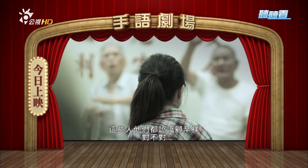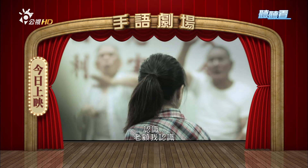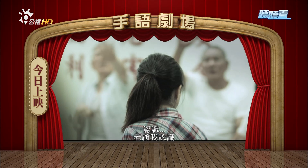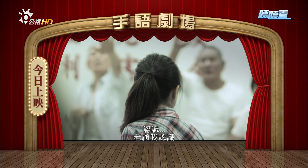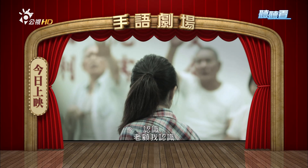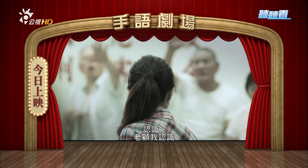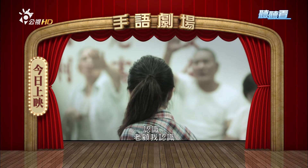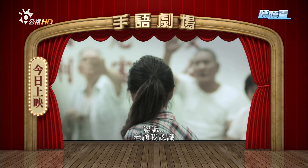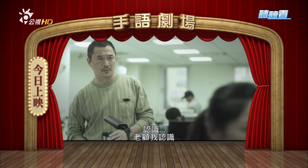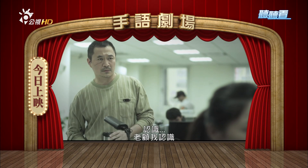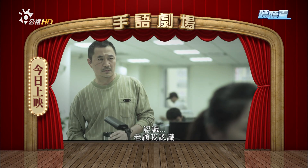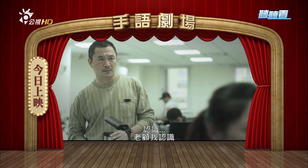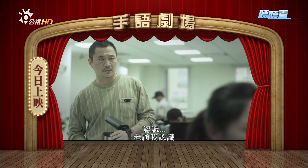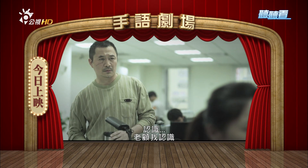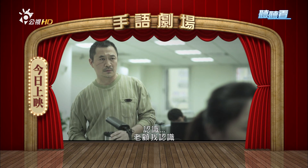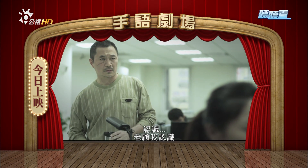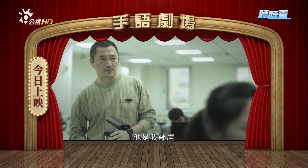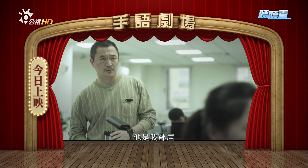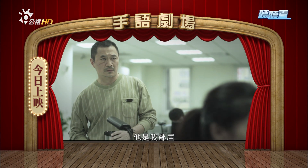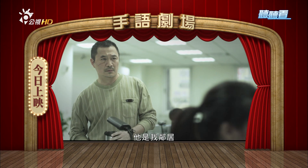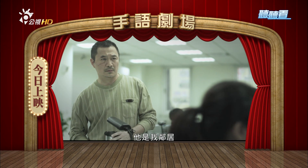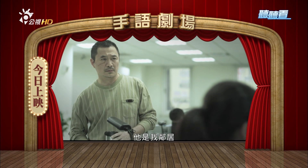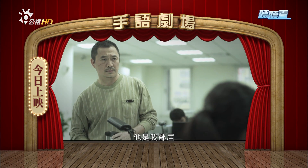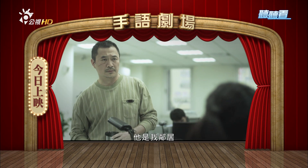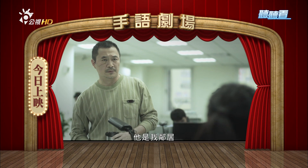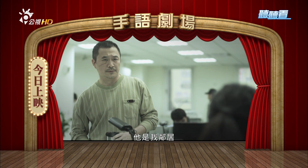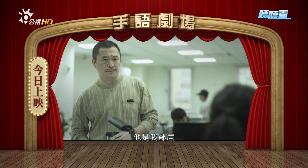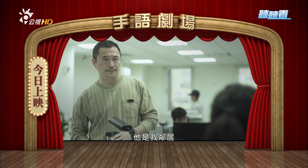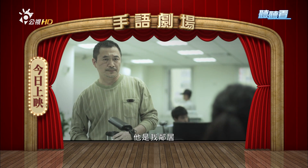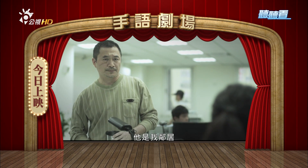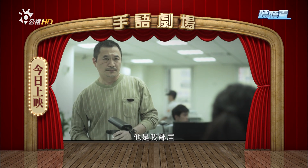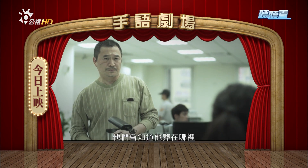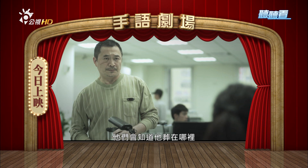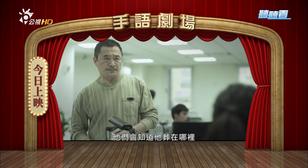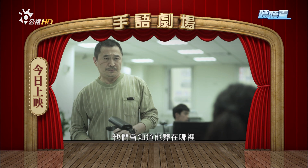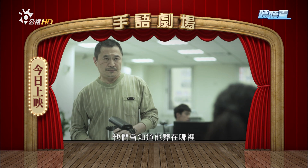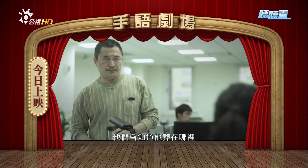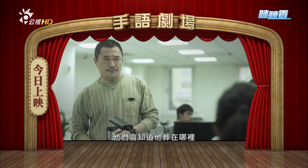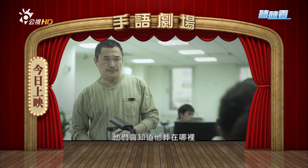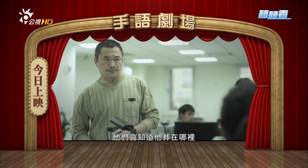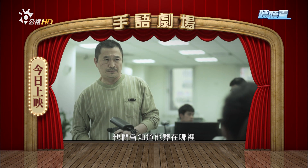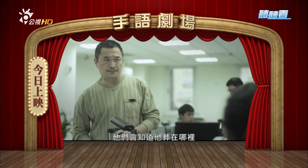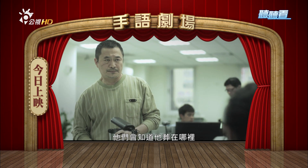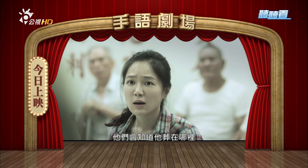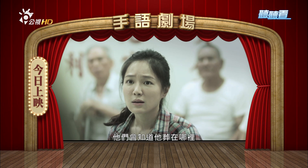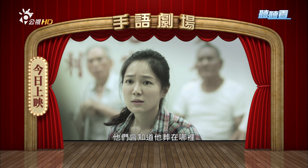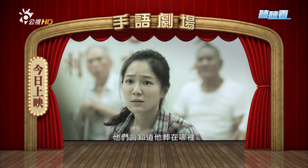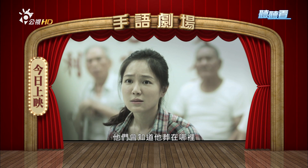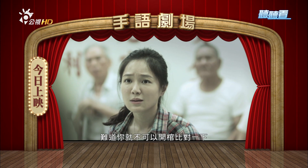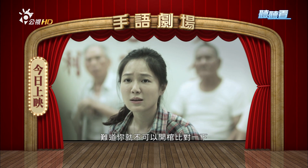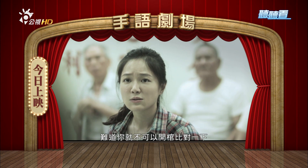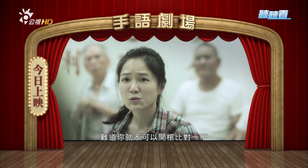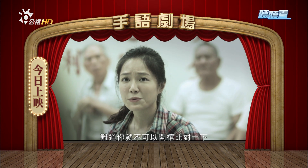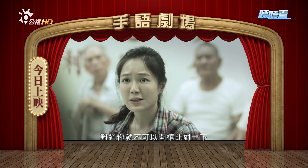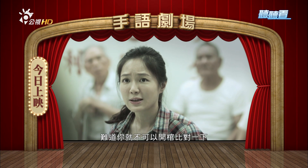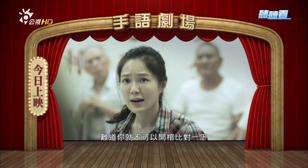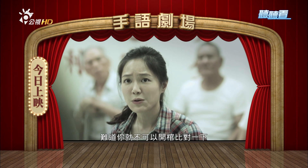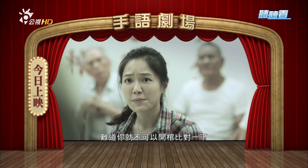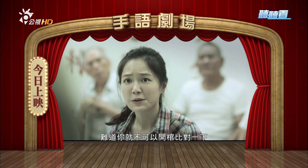对不对？ 我认识，老顾我认识。 能够，他是我邻居。 他们会知道他葬在哪里？难道你就不可以开棺比